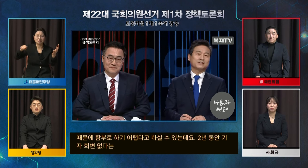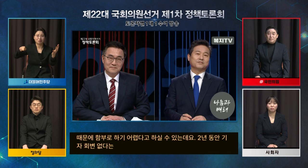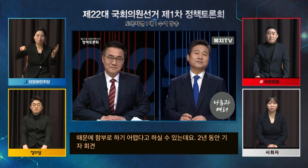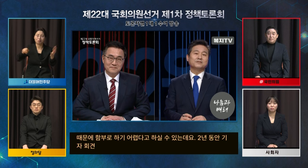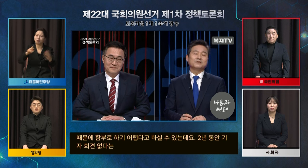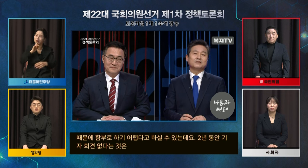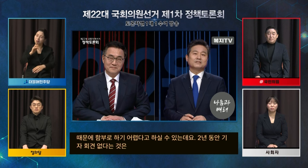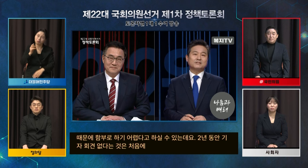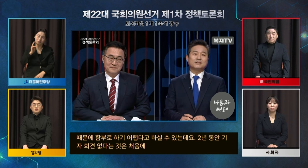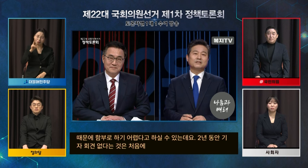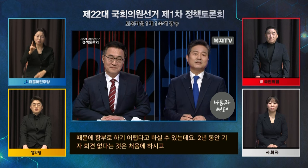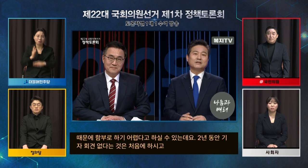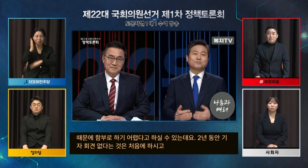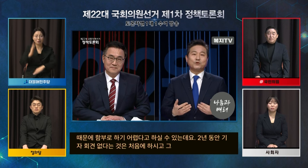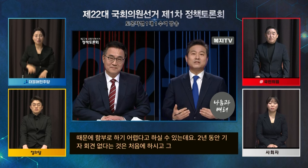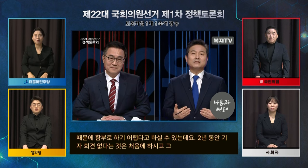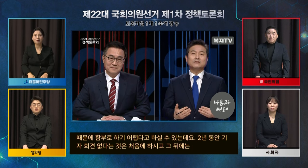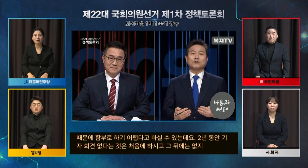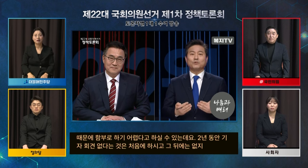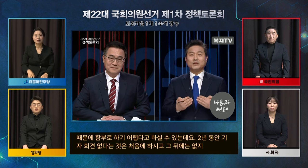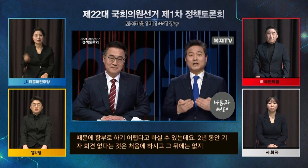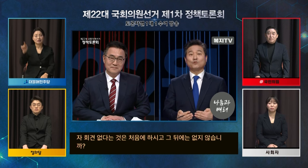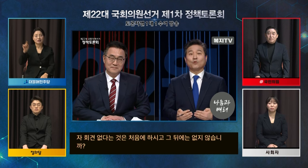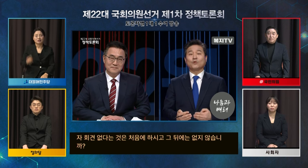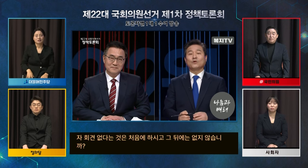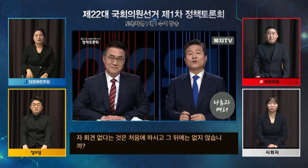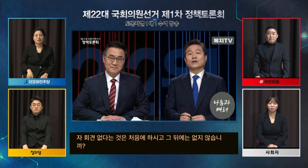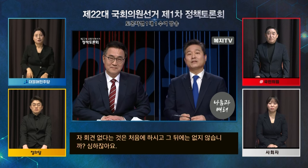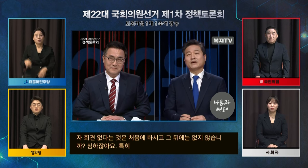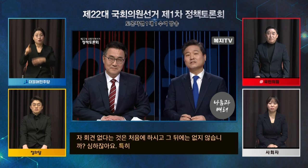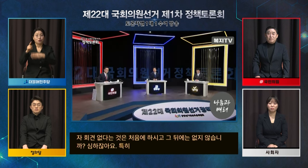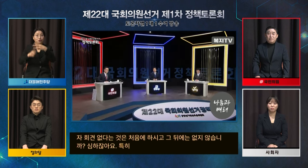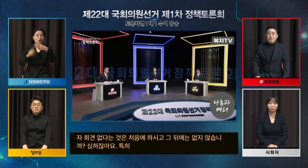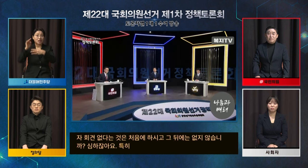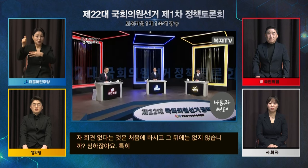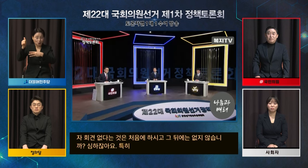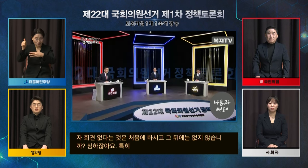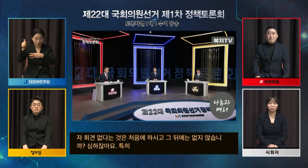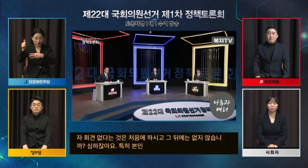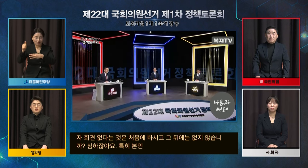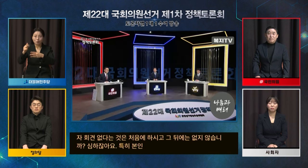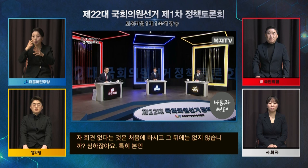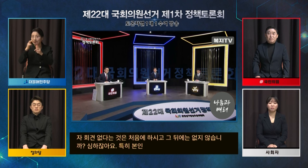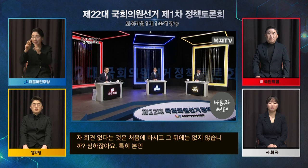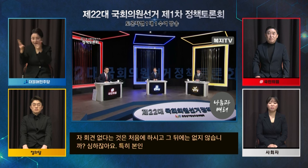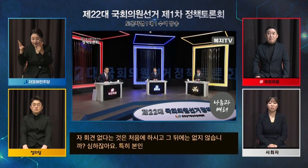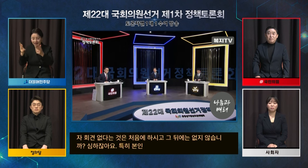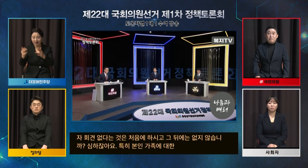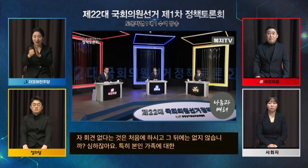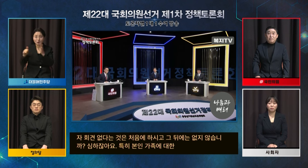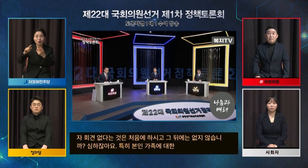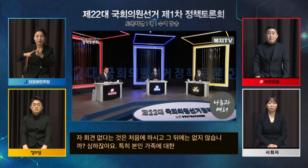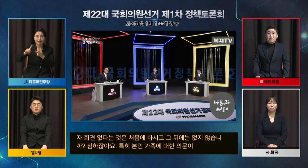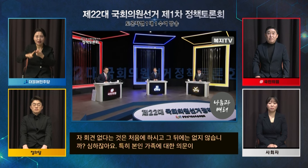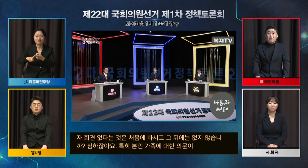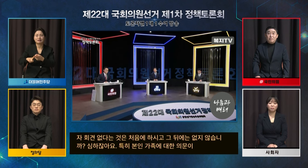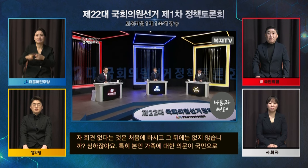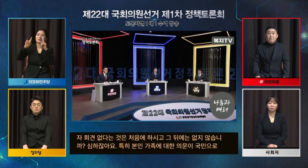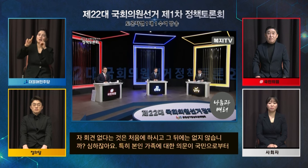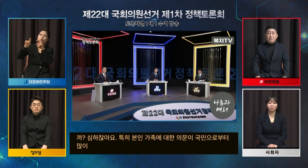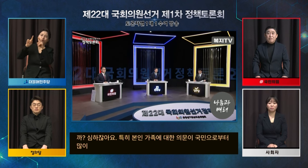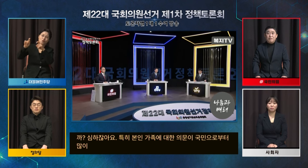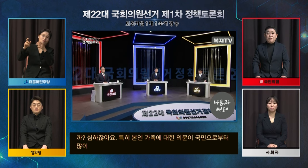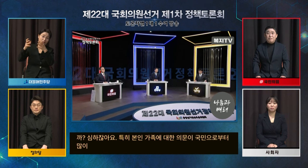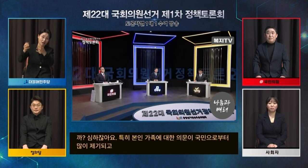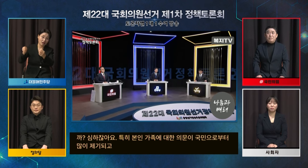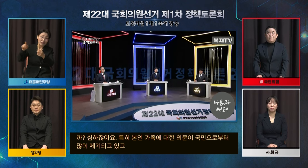심하잖아요. 특히 본인과 본인 가족에 대한 의혹이 너무 국민들한테 많이 제기되고 있고 또